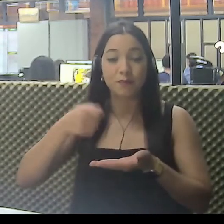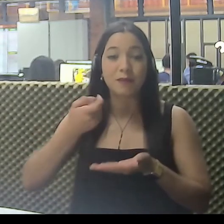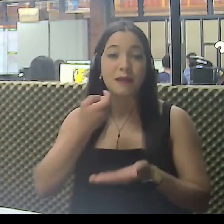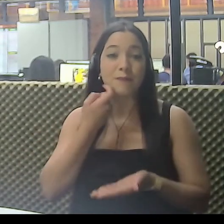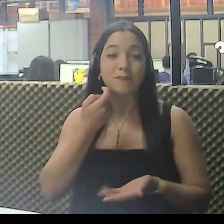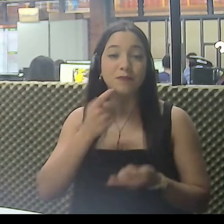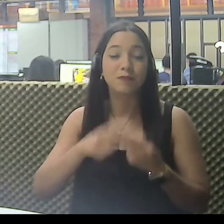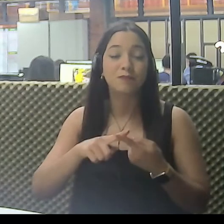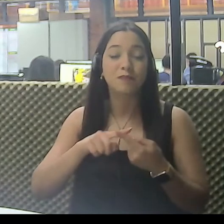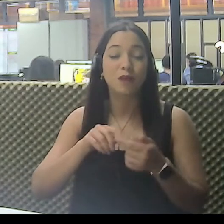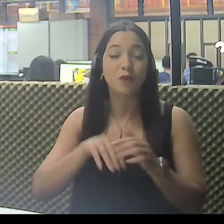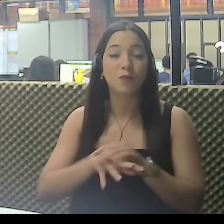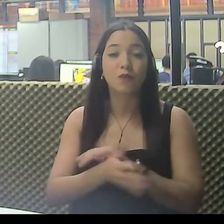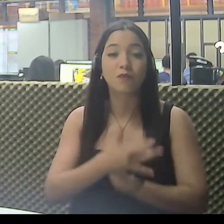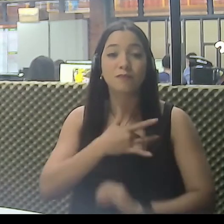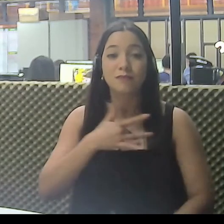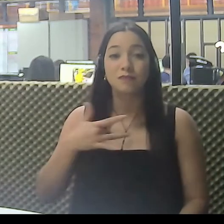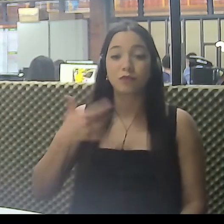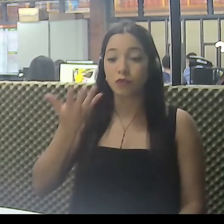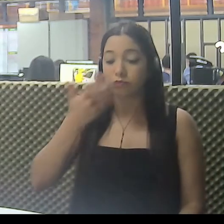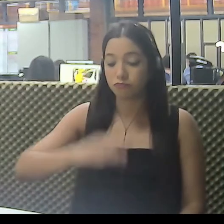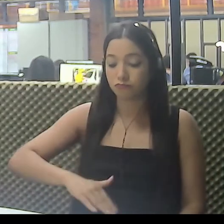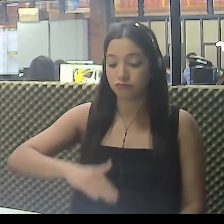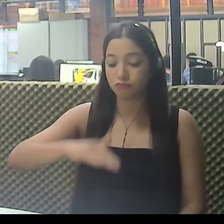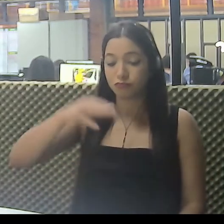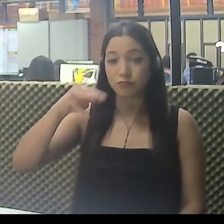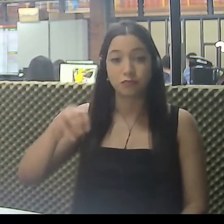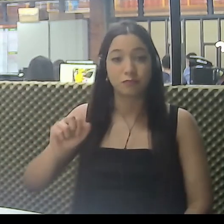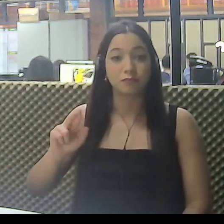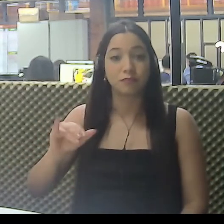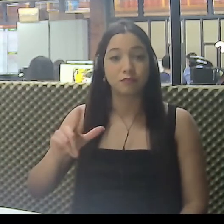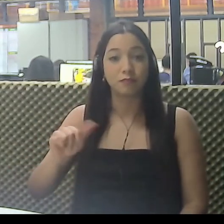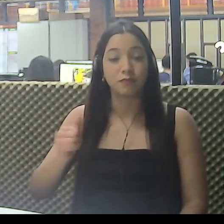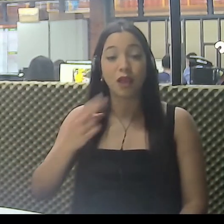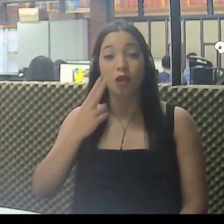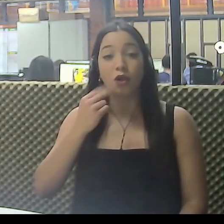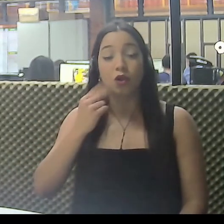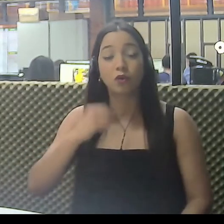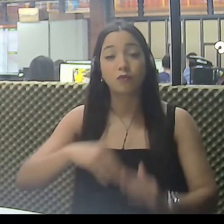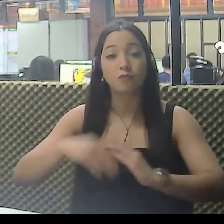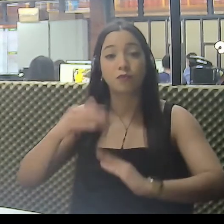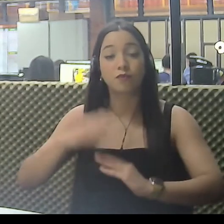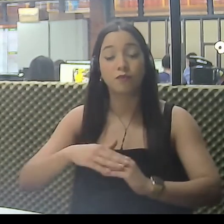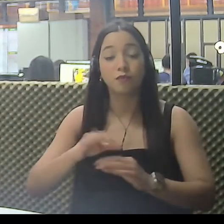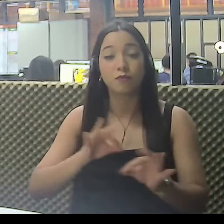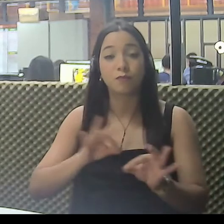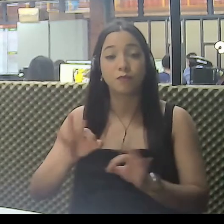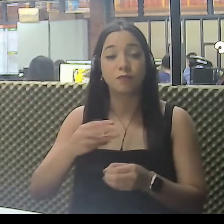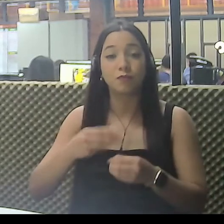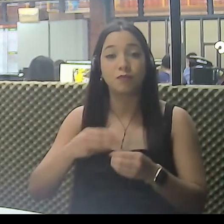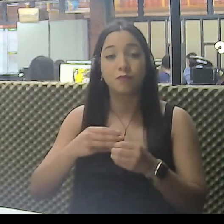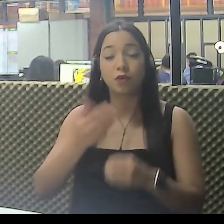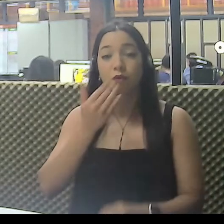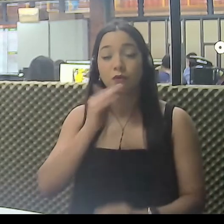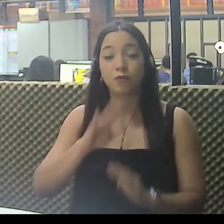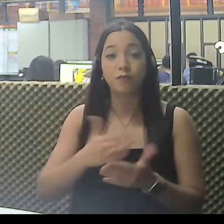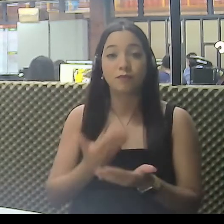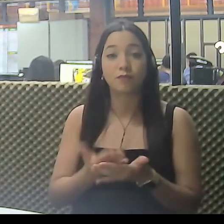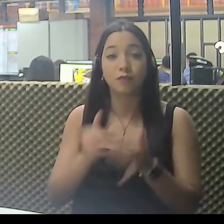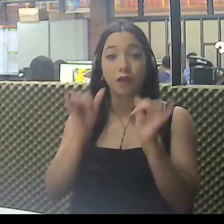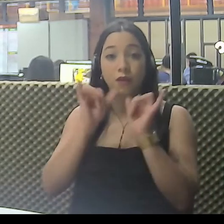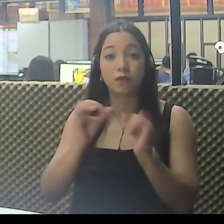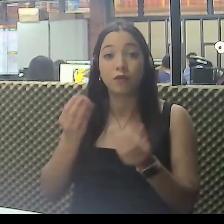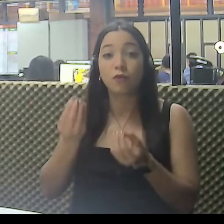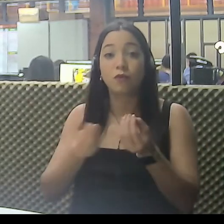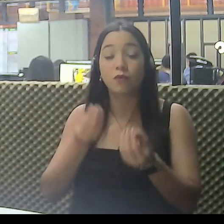hábitos saudáveis desde a infância. Marília Martins, nutricionista do Programa Municipal de Alimentação Escolar, conta sobre o teste